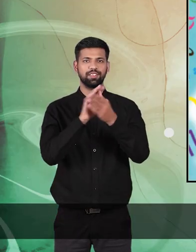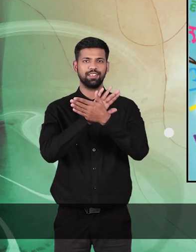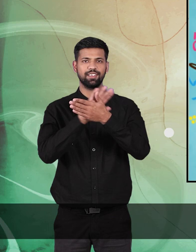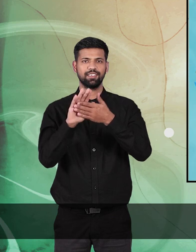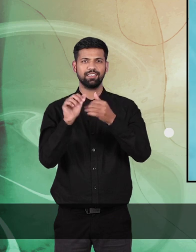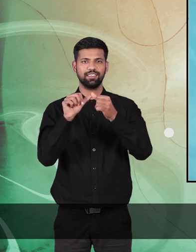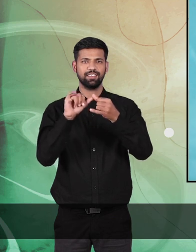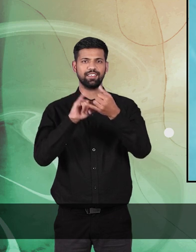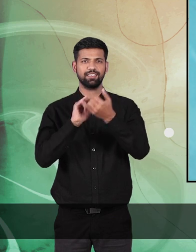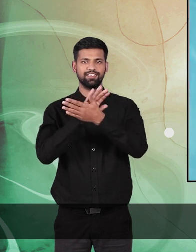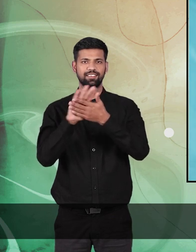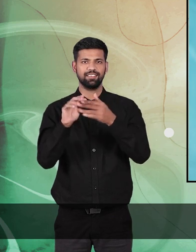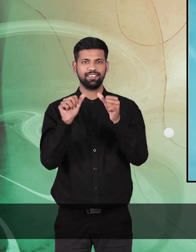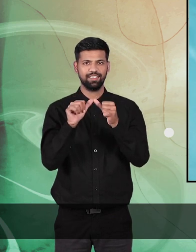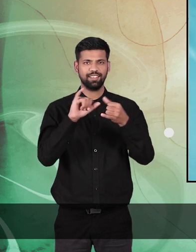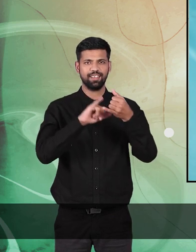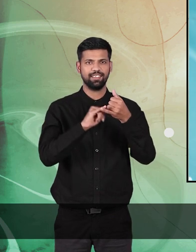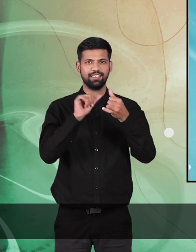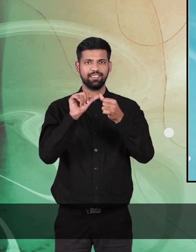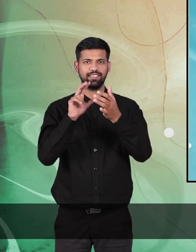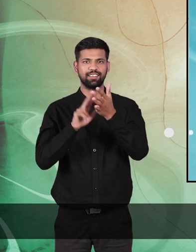भाषा संगम, भाषाओं का संगम।